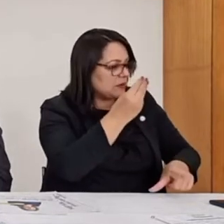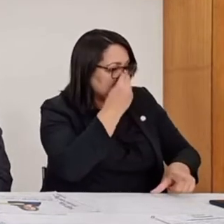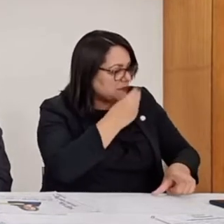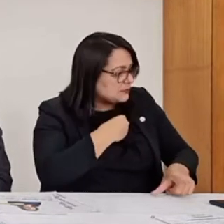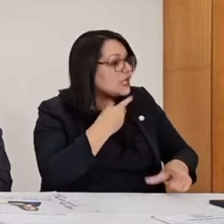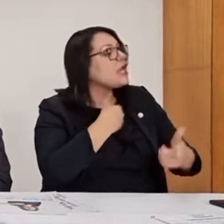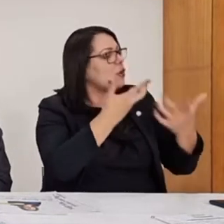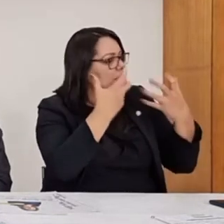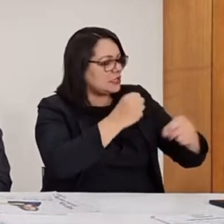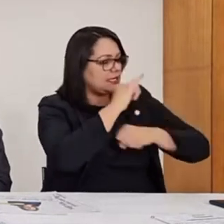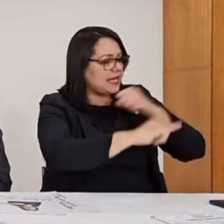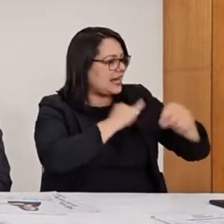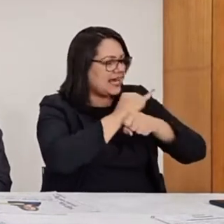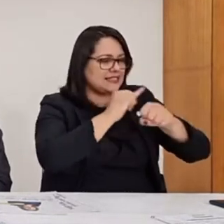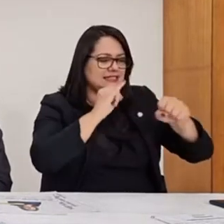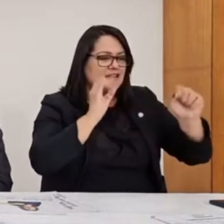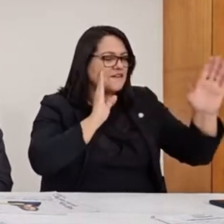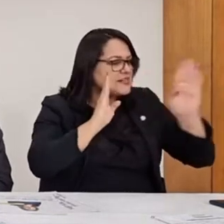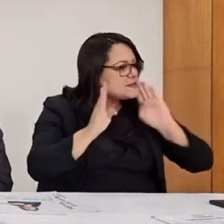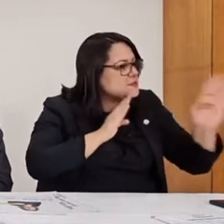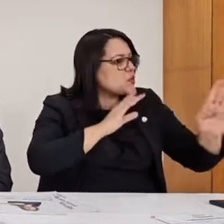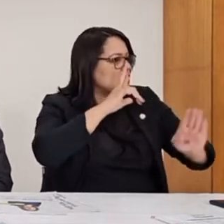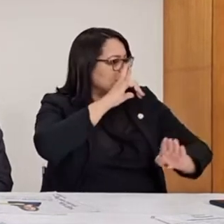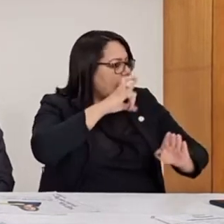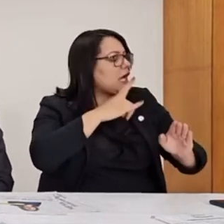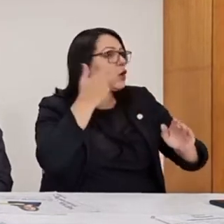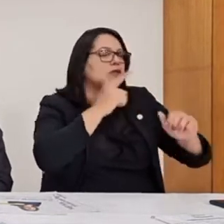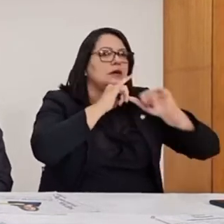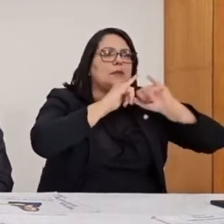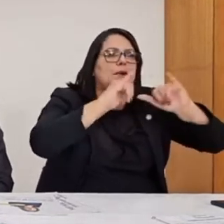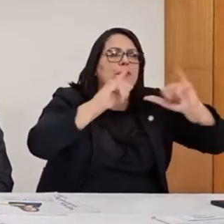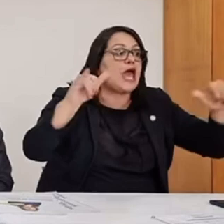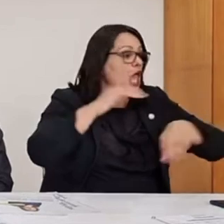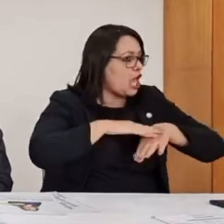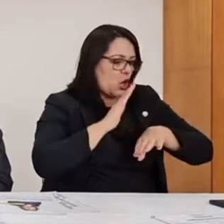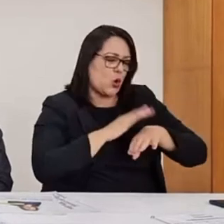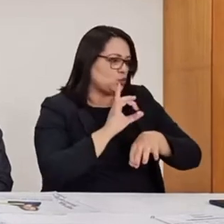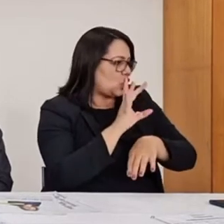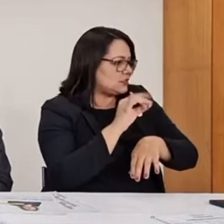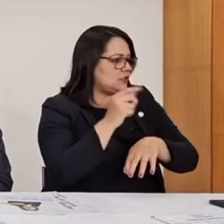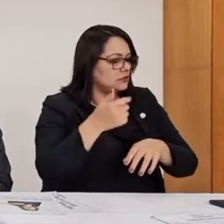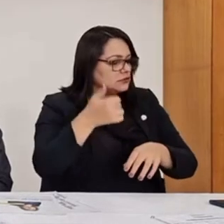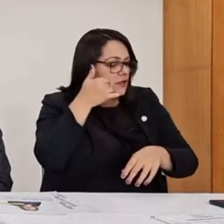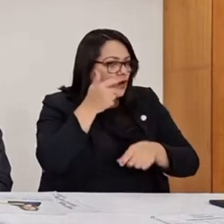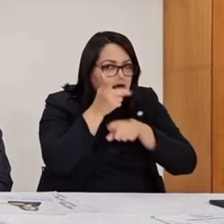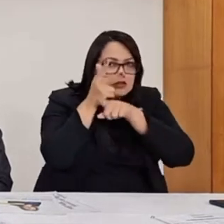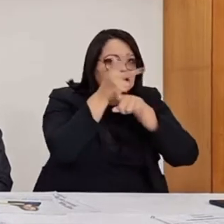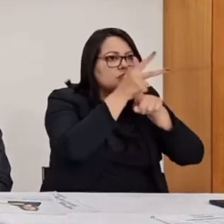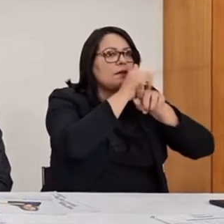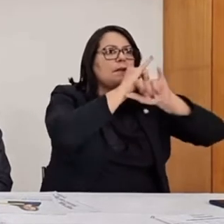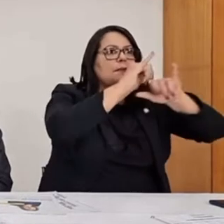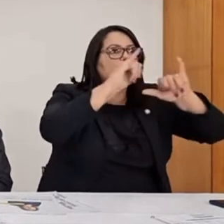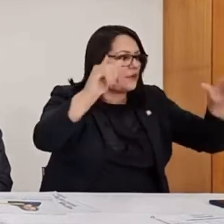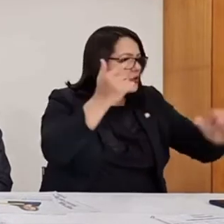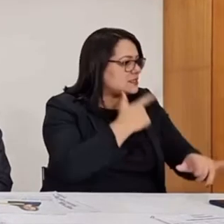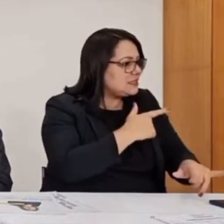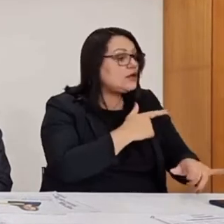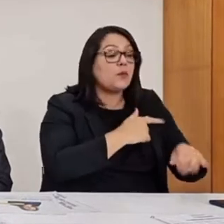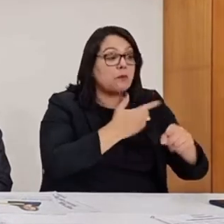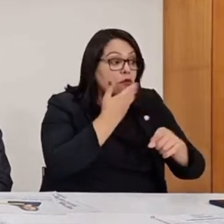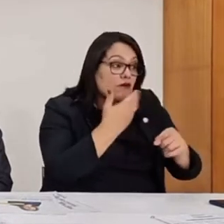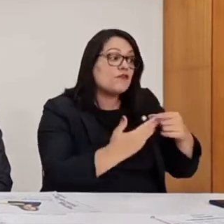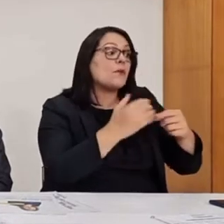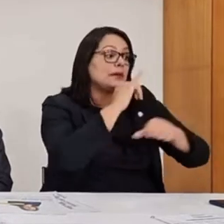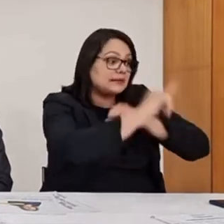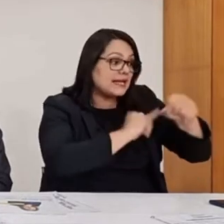mim, ninguém dava moral para mim. E eu sozinho, com meu celular, a gente saiu fazendo campanha Brasil afora. Quando o senhor assumiu,